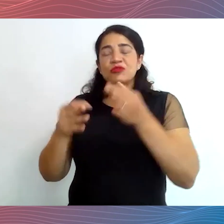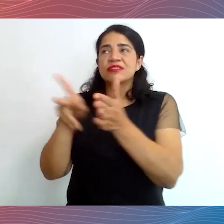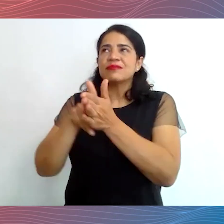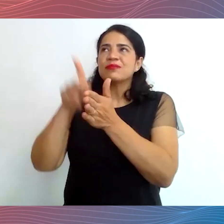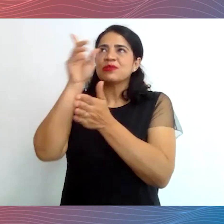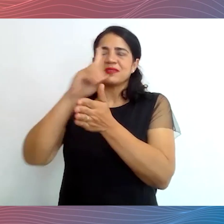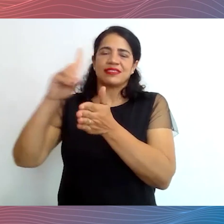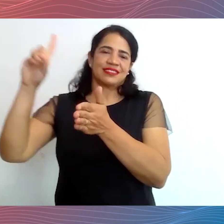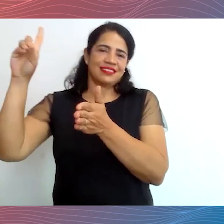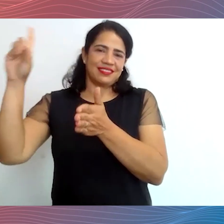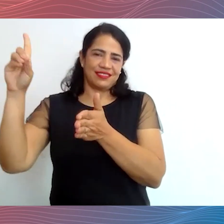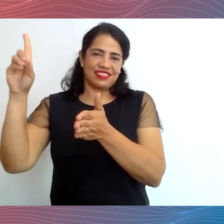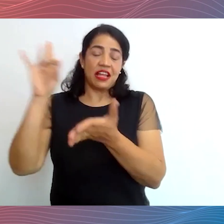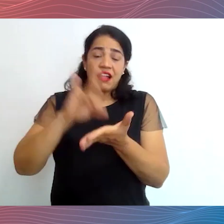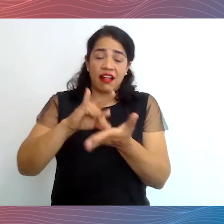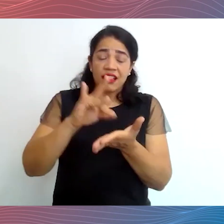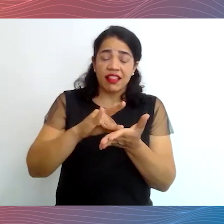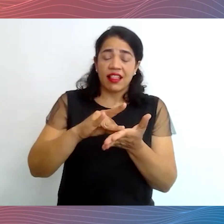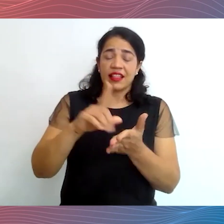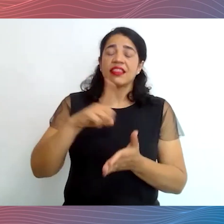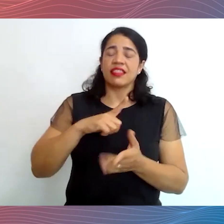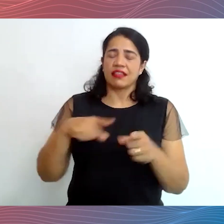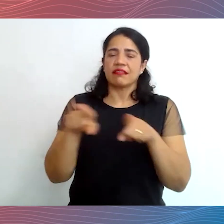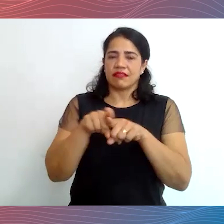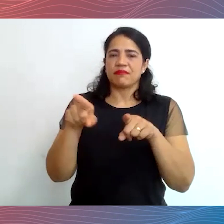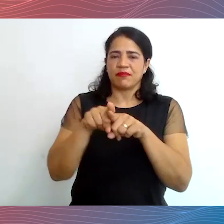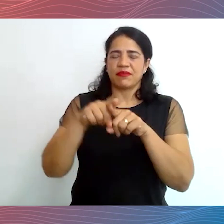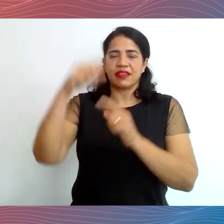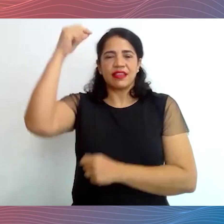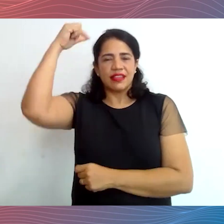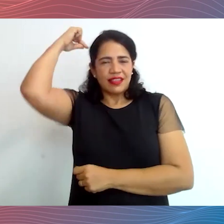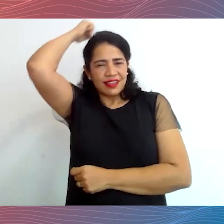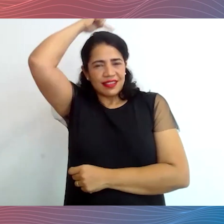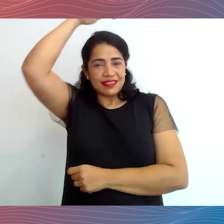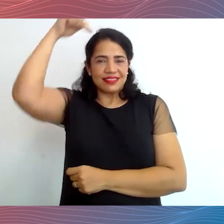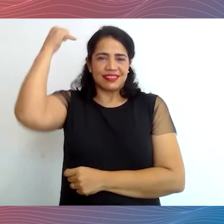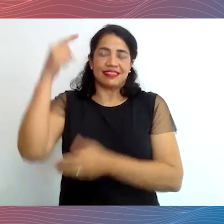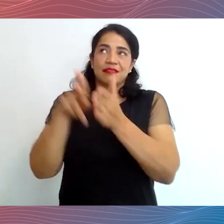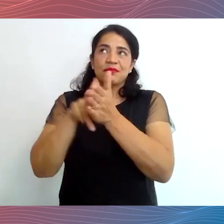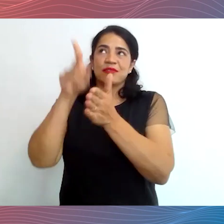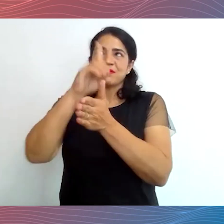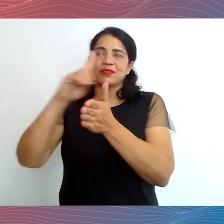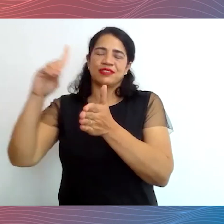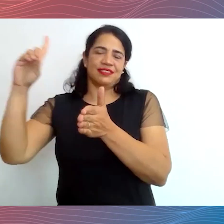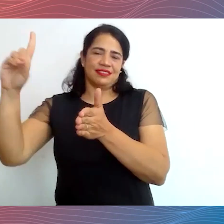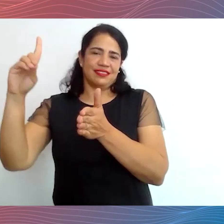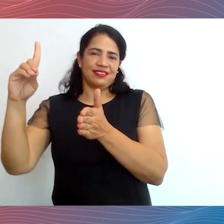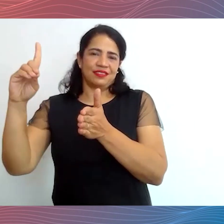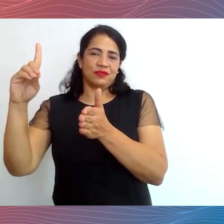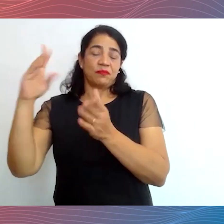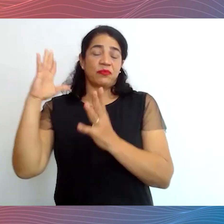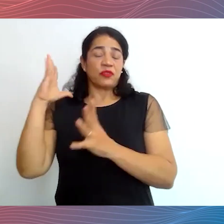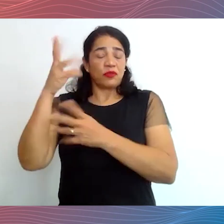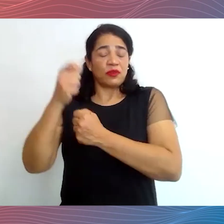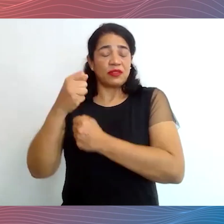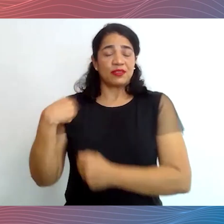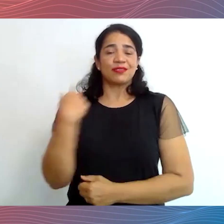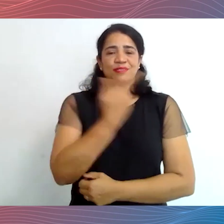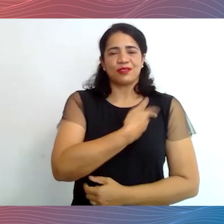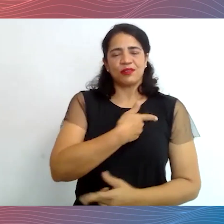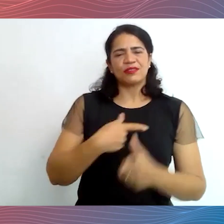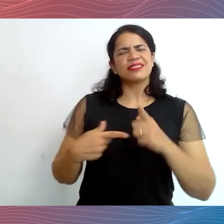santidade de Deus, tá? Ó Senhor Jesus, aí nós vamos estar cheio de realidade, não mais uma vida humana cheia de